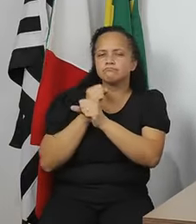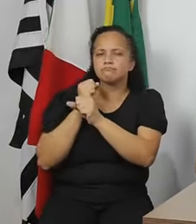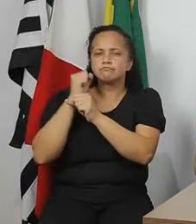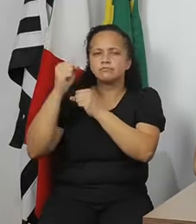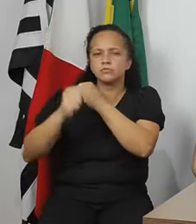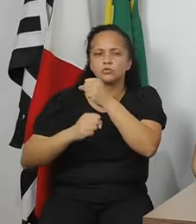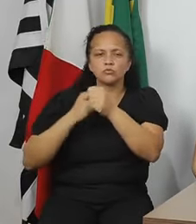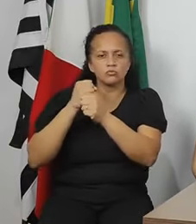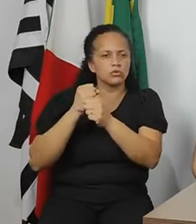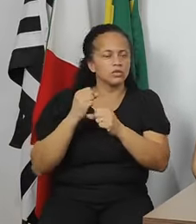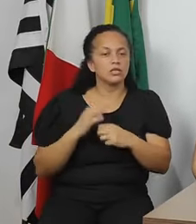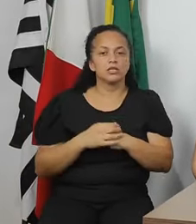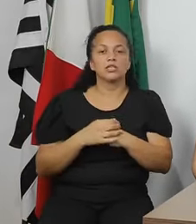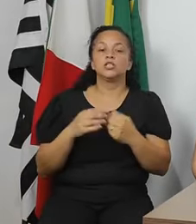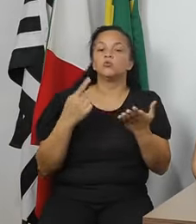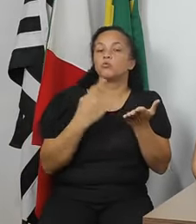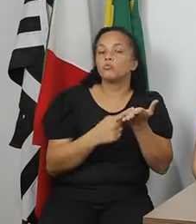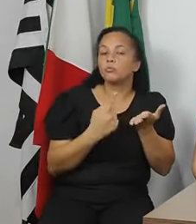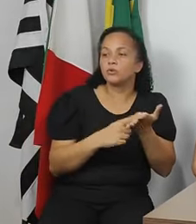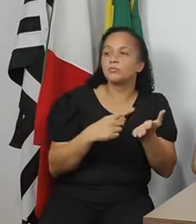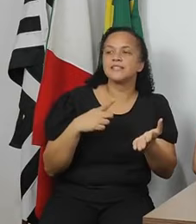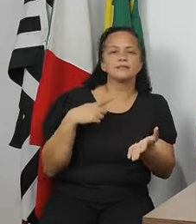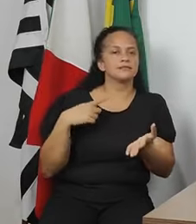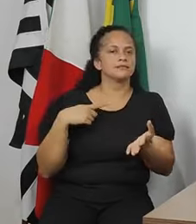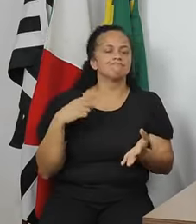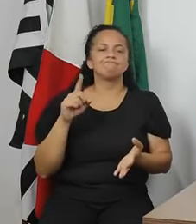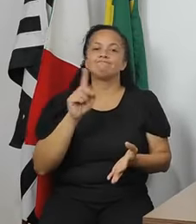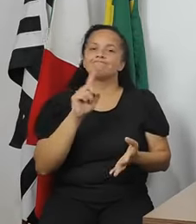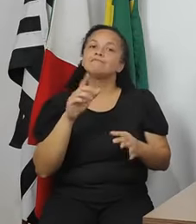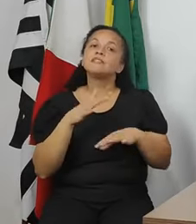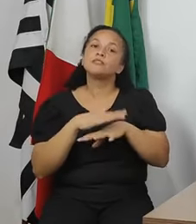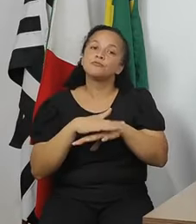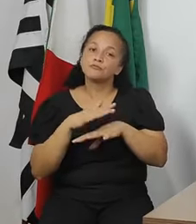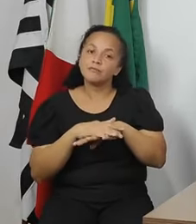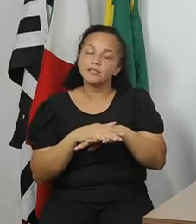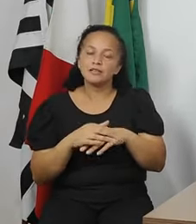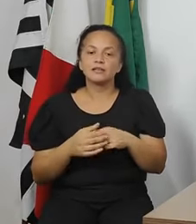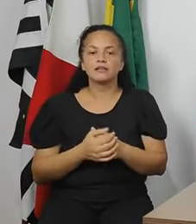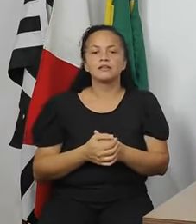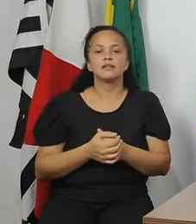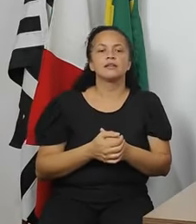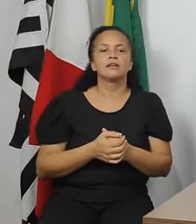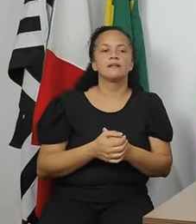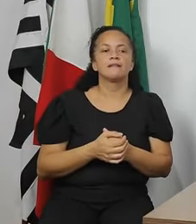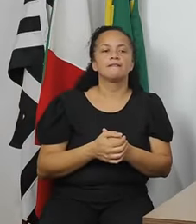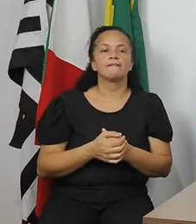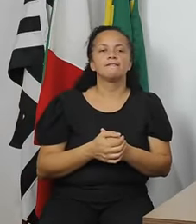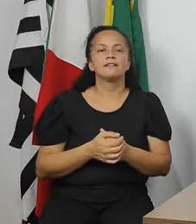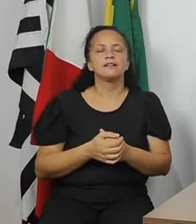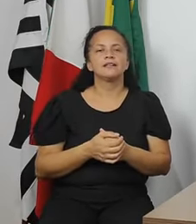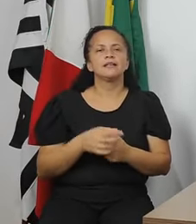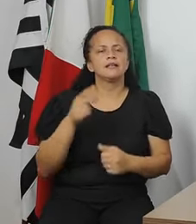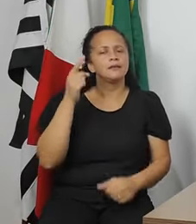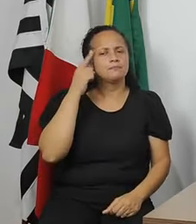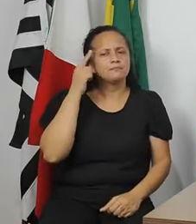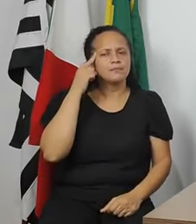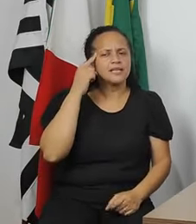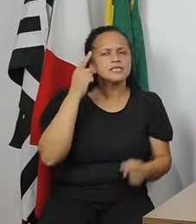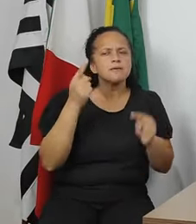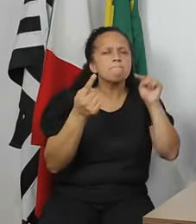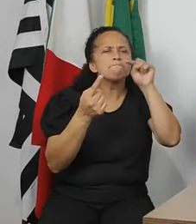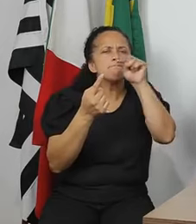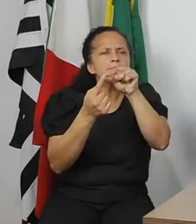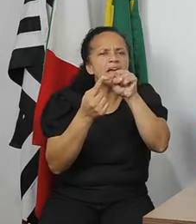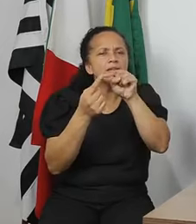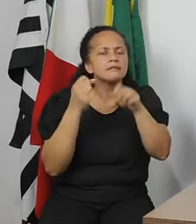no começo do ano, queria fazer ao longo do ano e não fez, e faz uma análise de metas para o ano que vem,